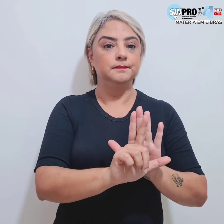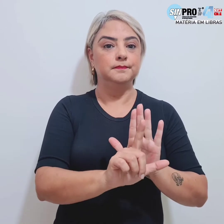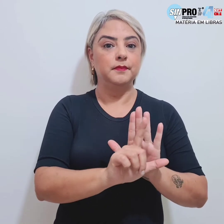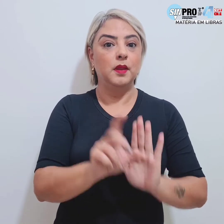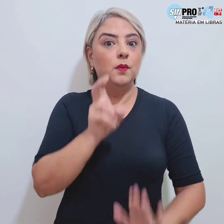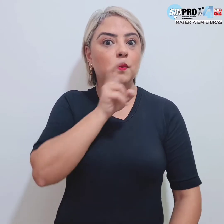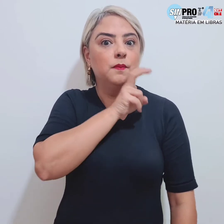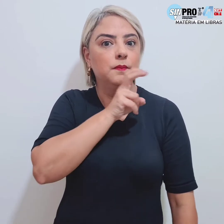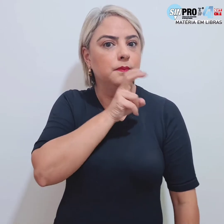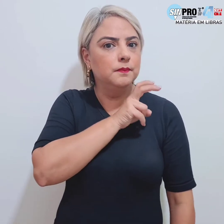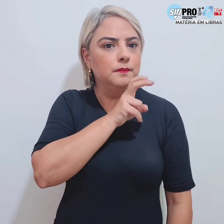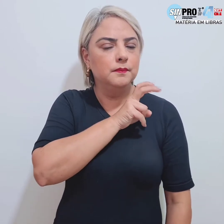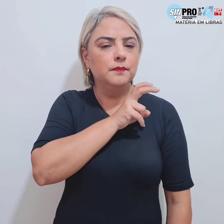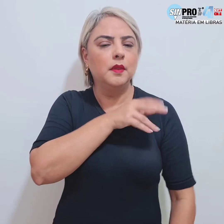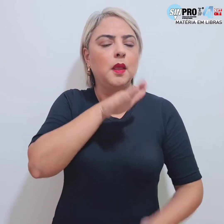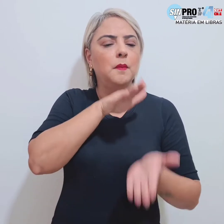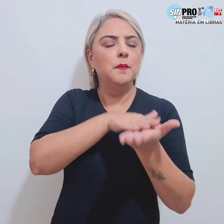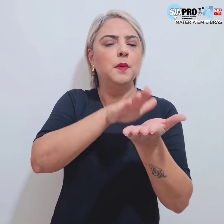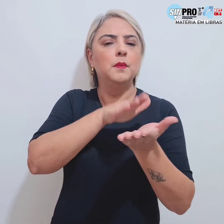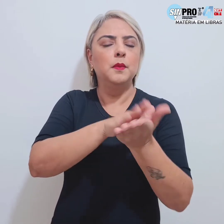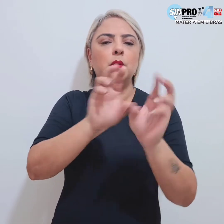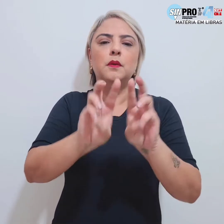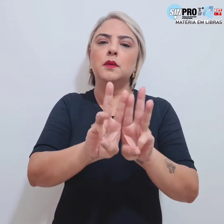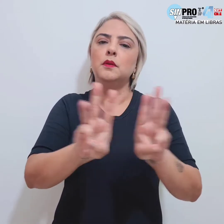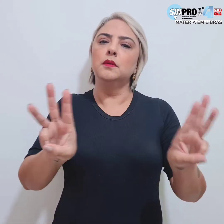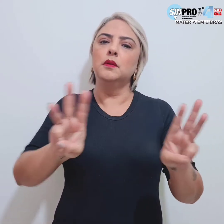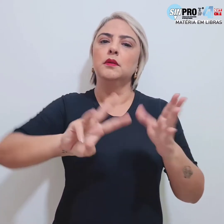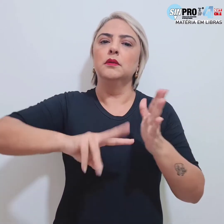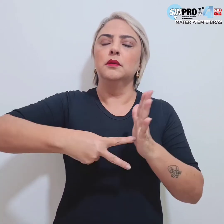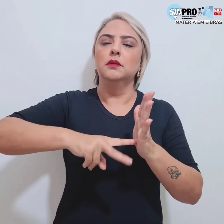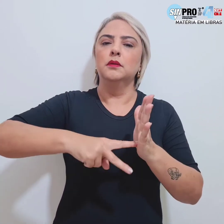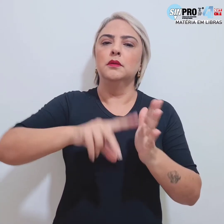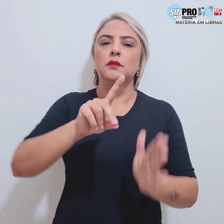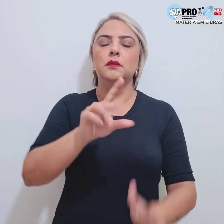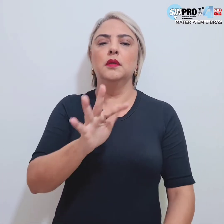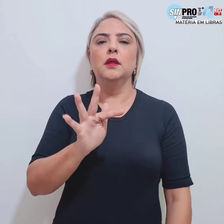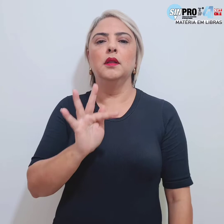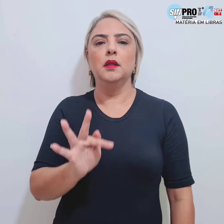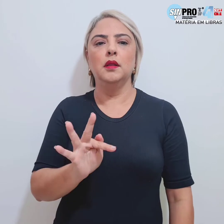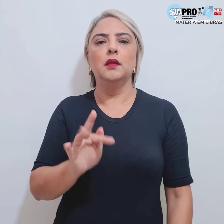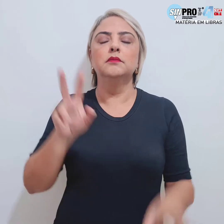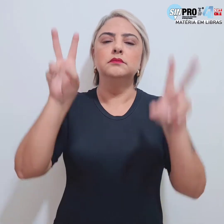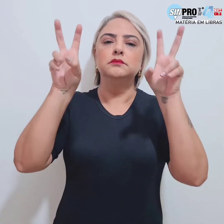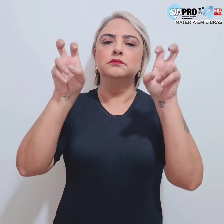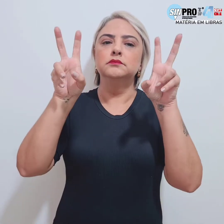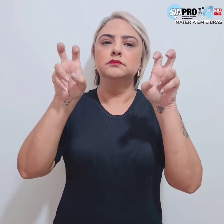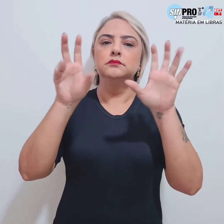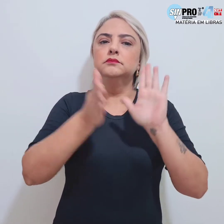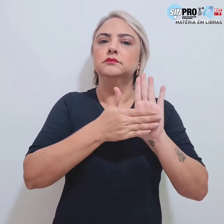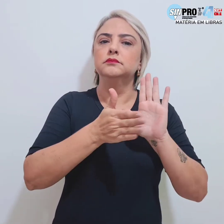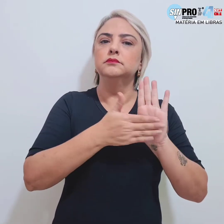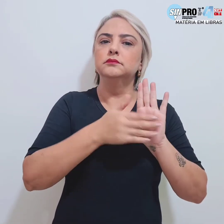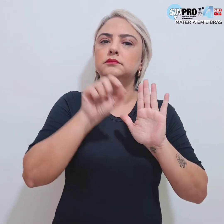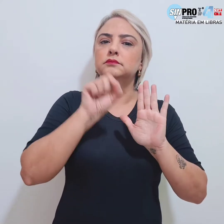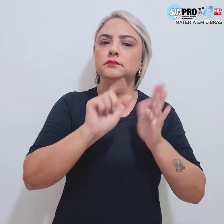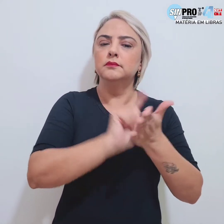urgente, publicaremos no site do Simpro-DF uma matéria desta edição a cada